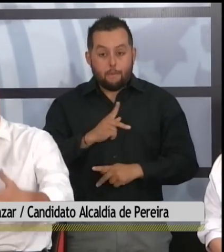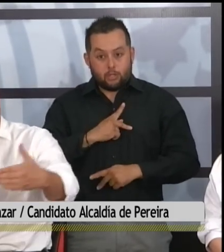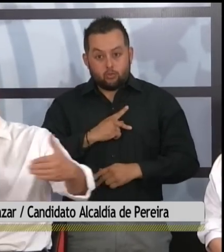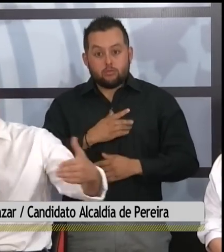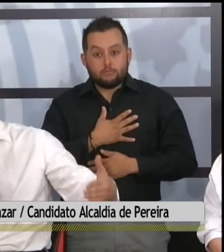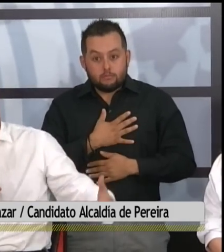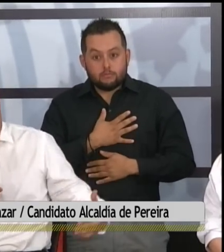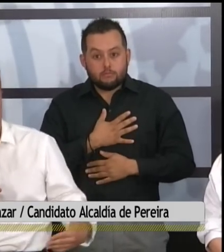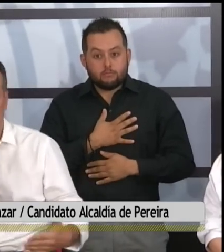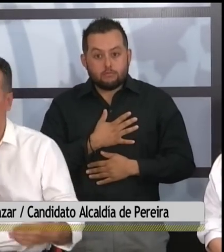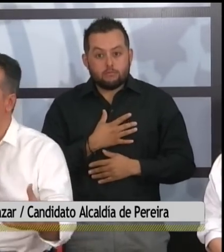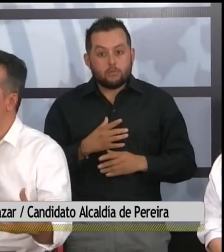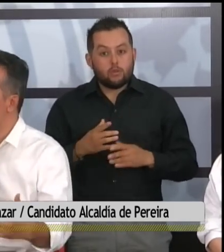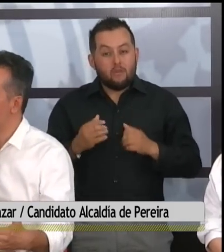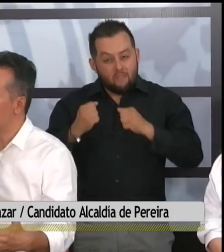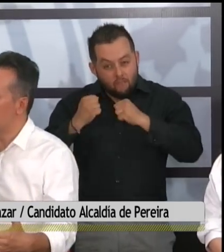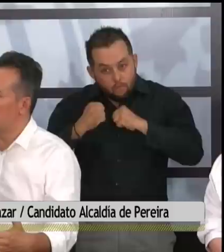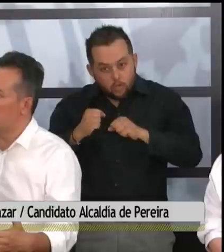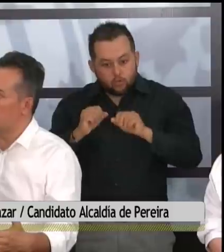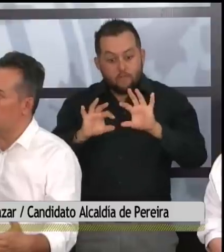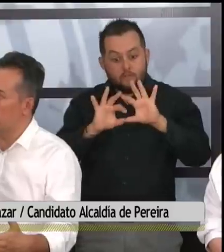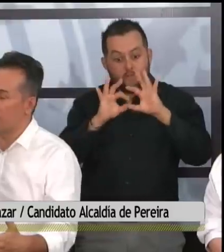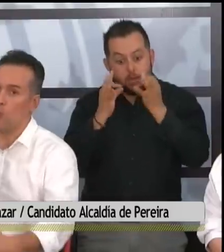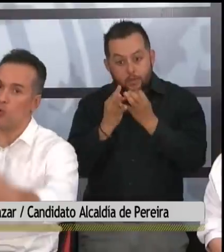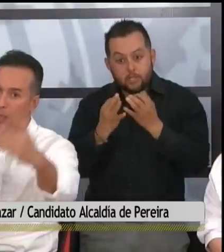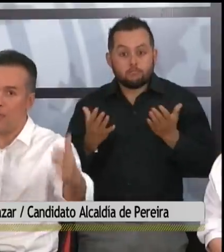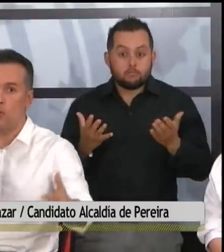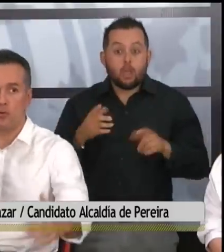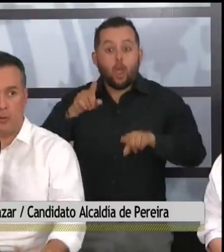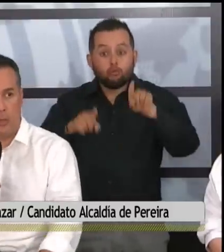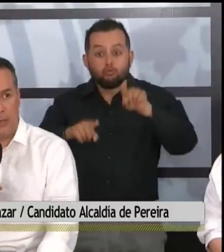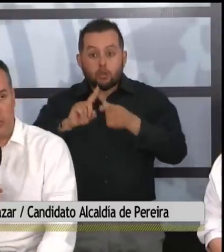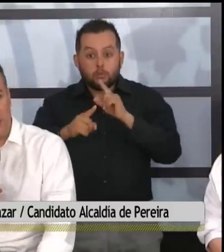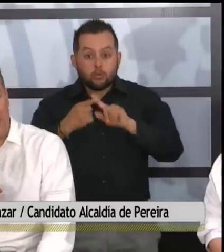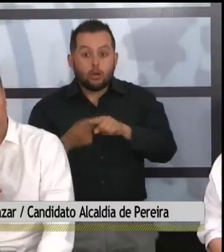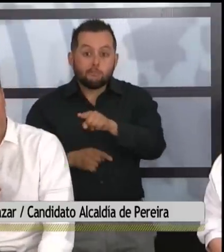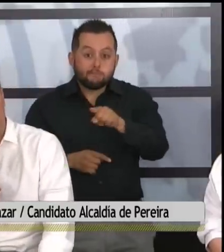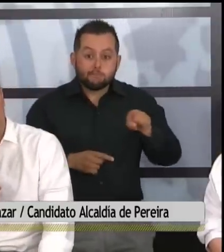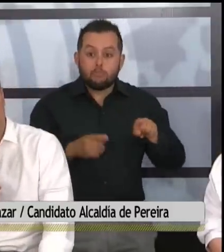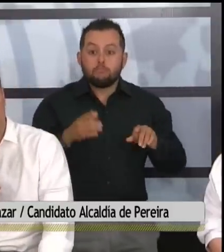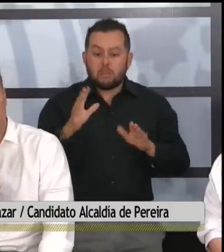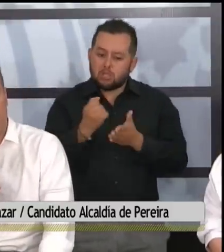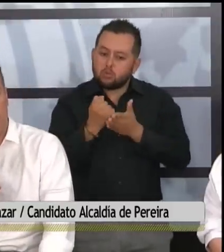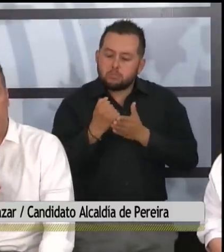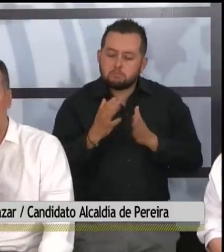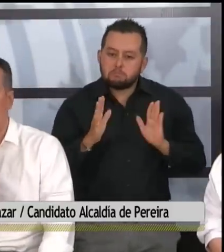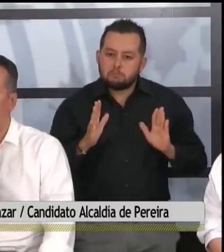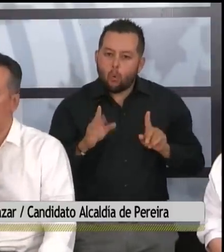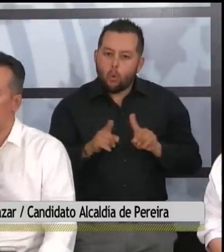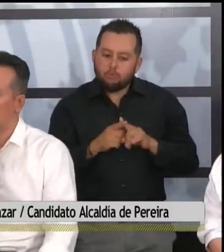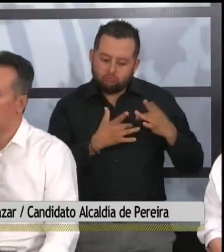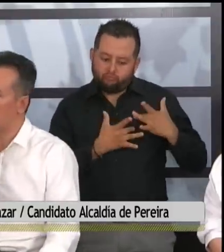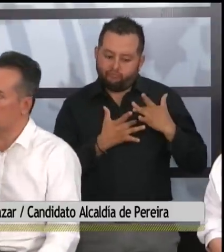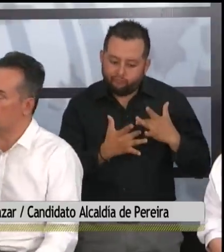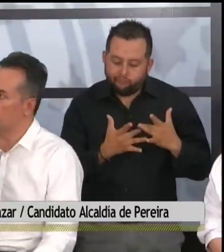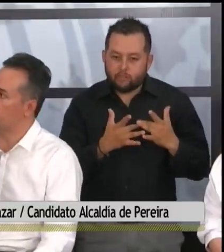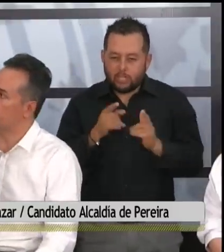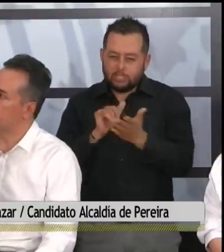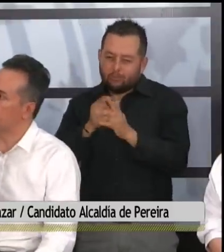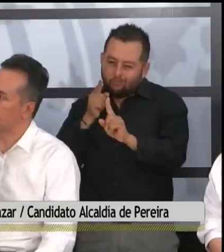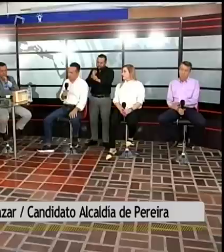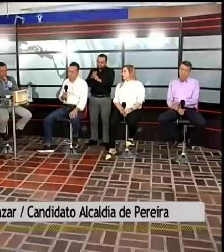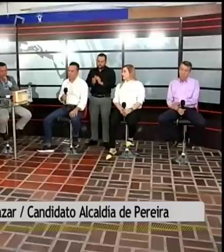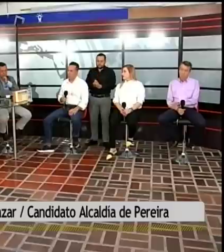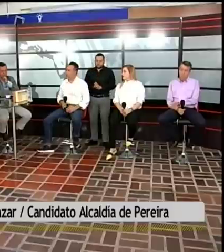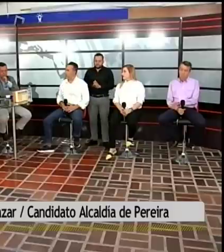un esfuerzo familiar, y pues algunos amigos que nos han ayudado están dispuestos a colaborar con este propósito.